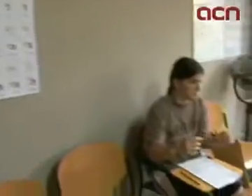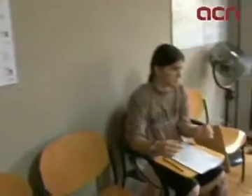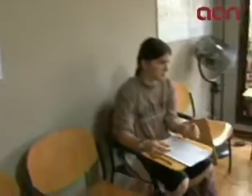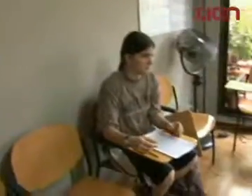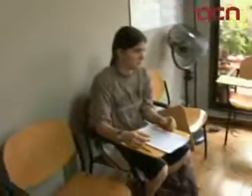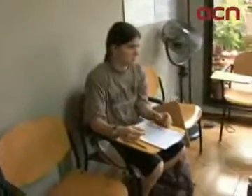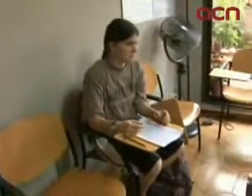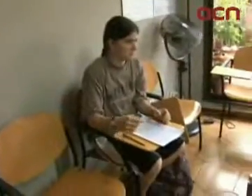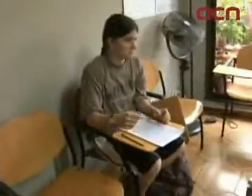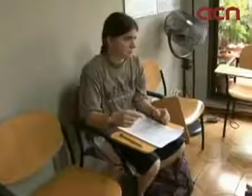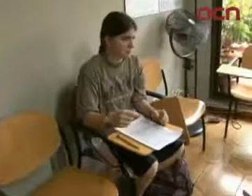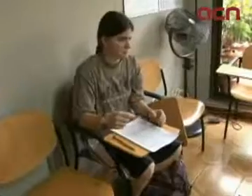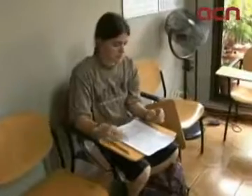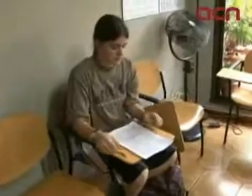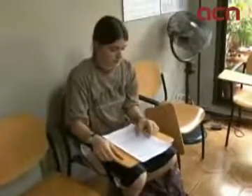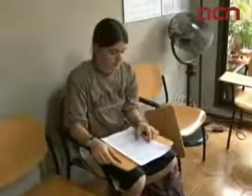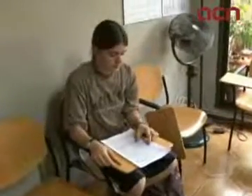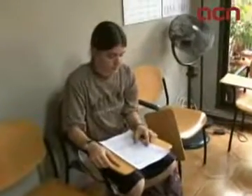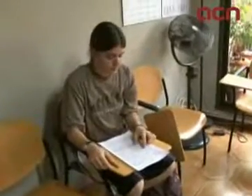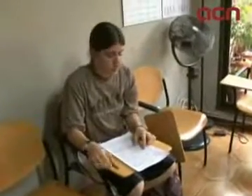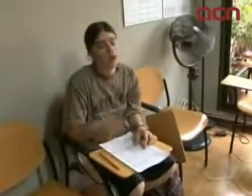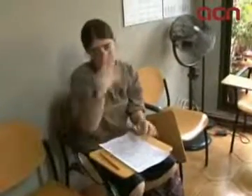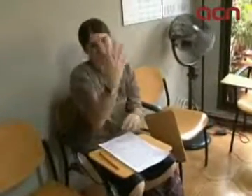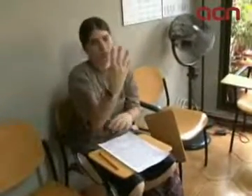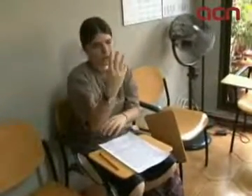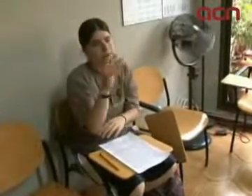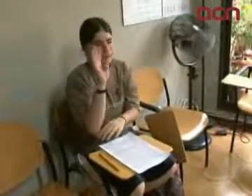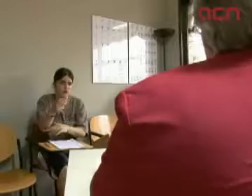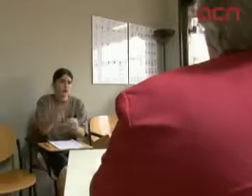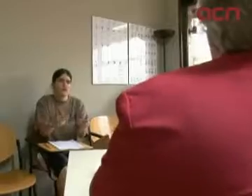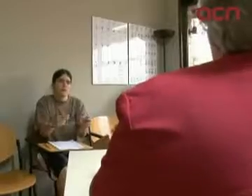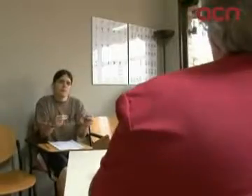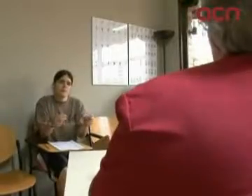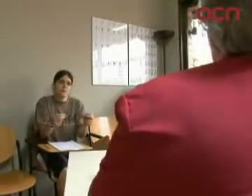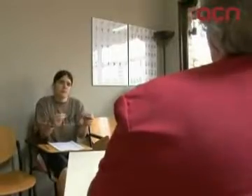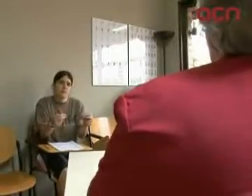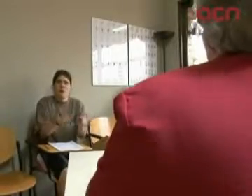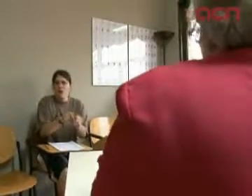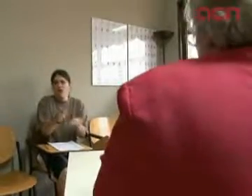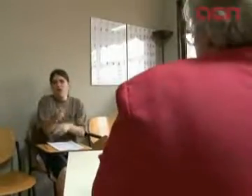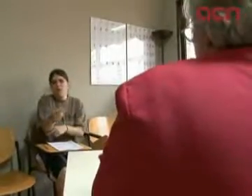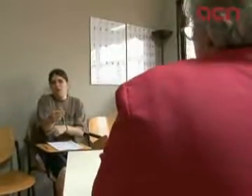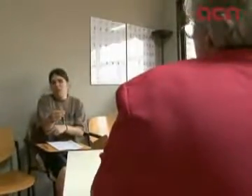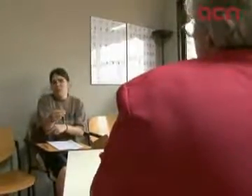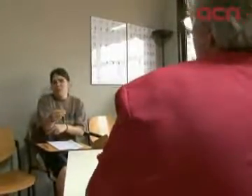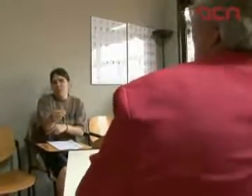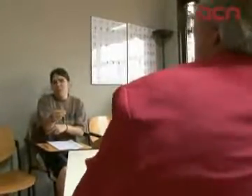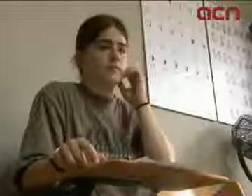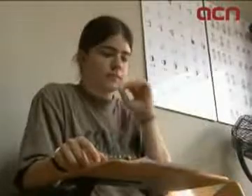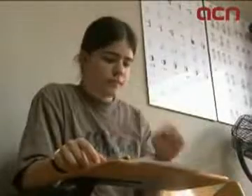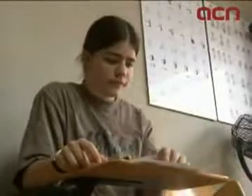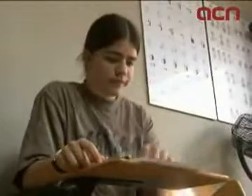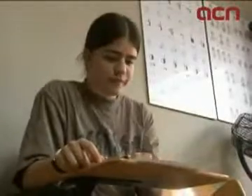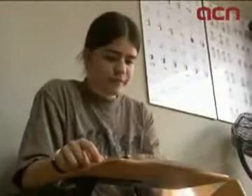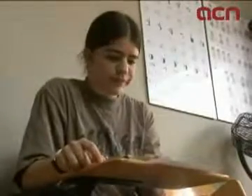es poden establir però decisions normatives segures que permetin començar a ensenyar una llengua comuna per tot el territori. Això permetrà que tant sords com